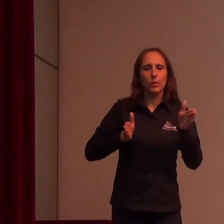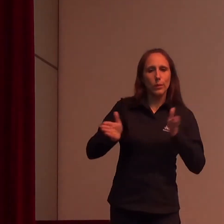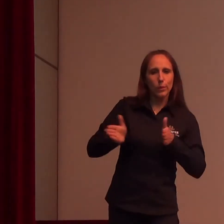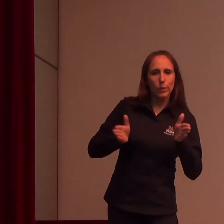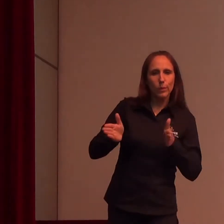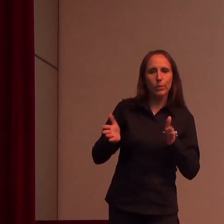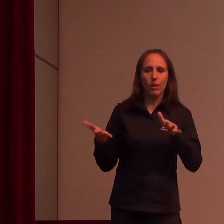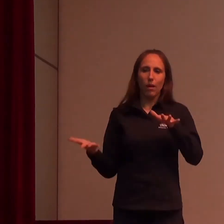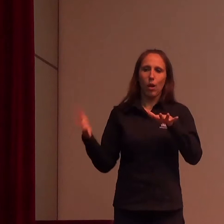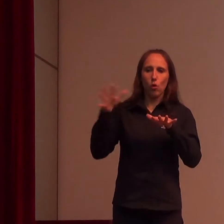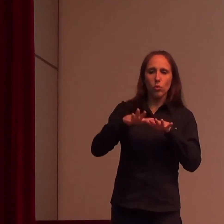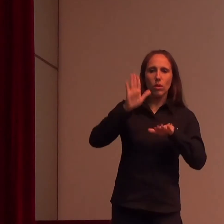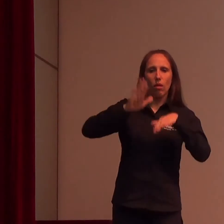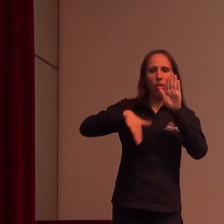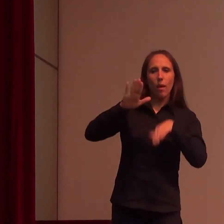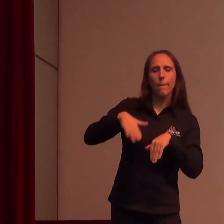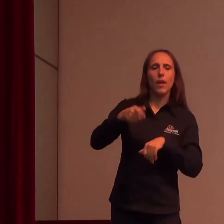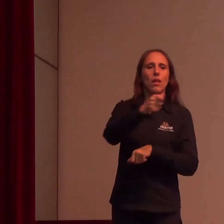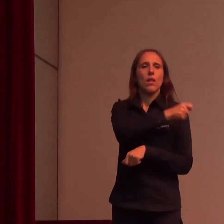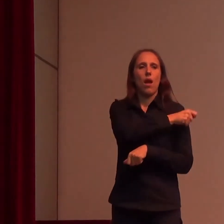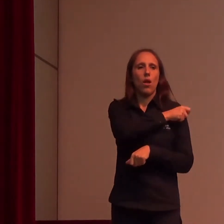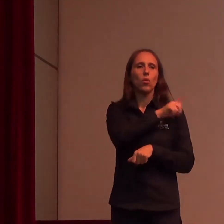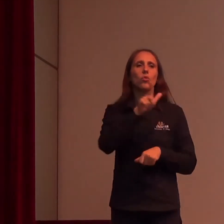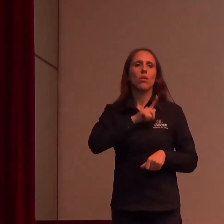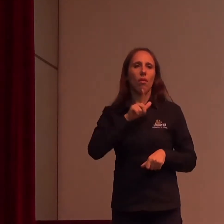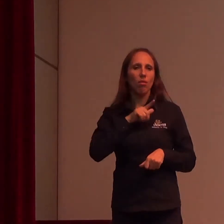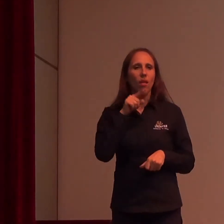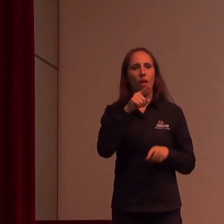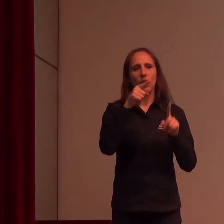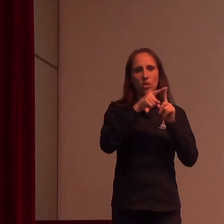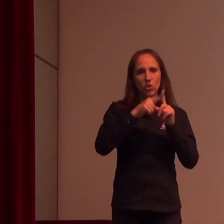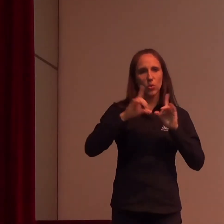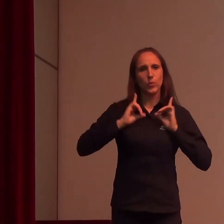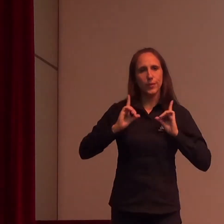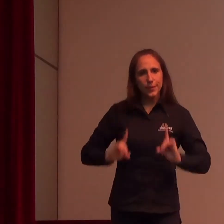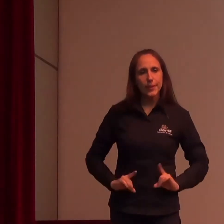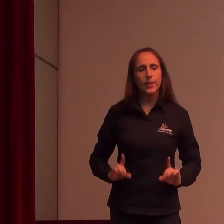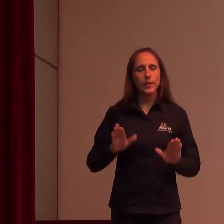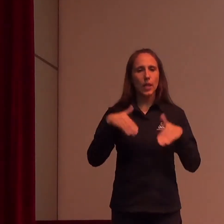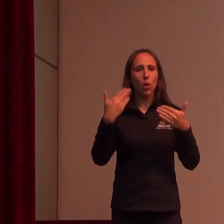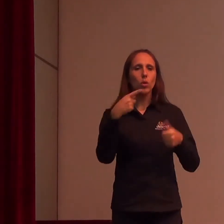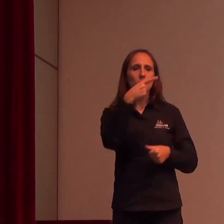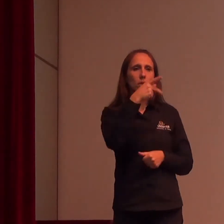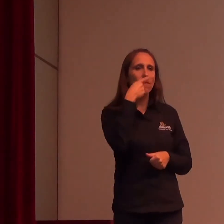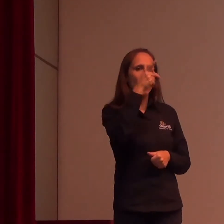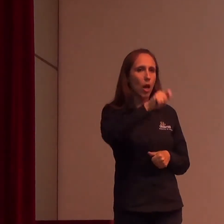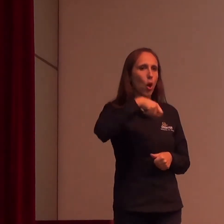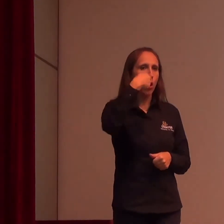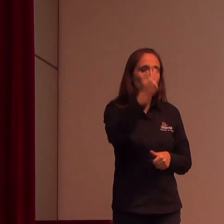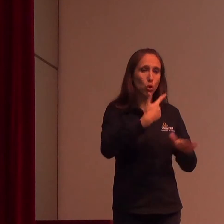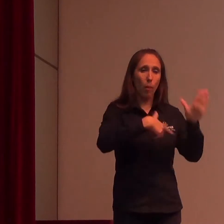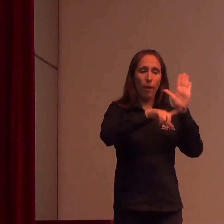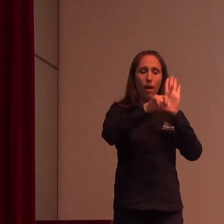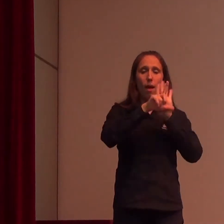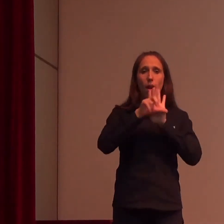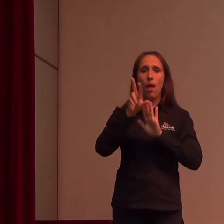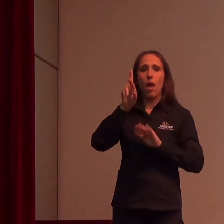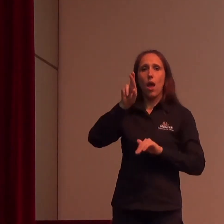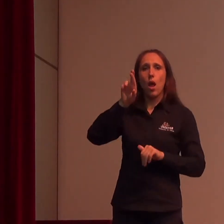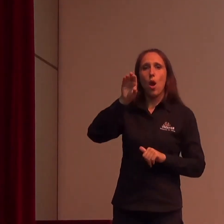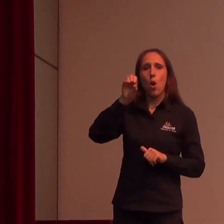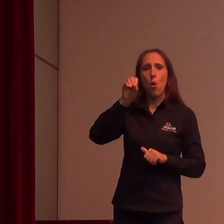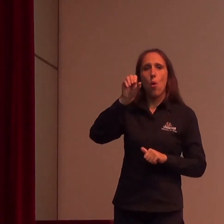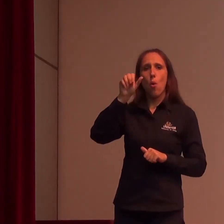alguns alunos que nós temos com essas deficiências. E quando você falou na lei do Rouanet, eu estudei assim, bastante